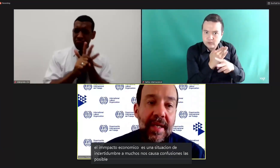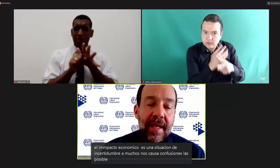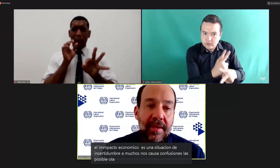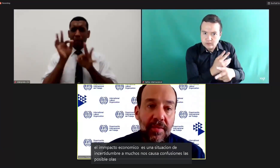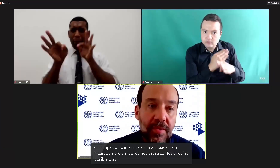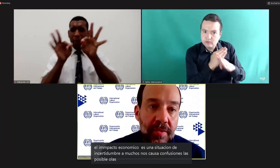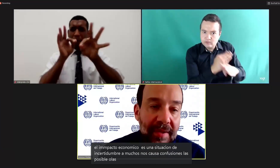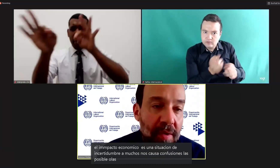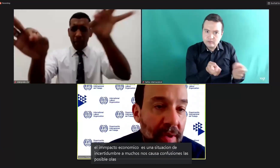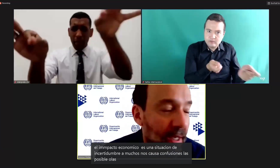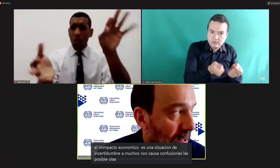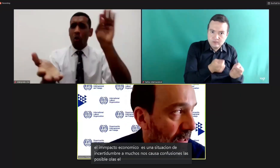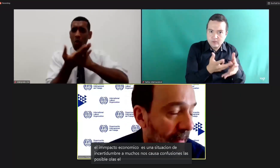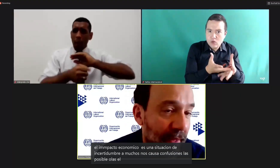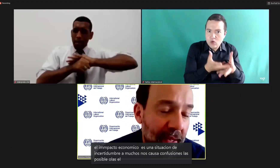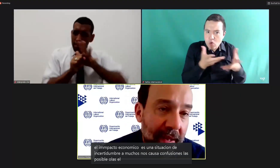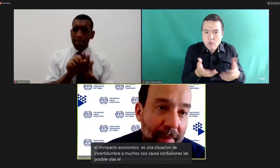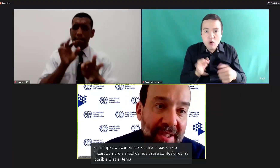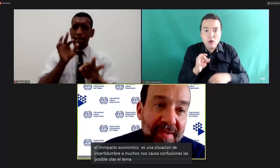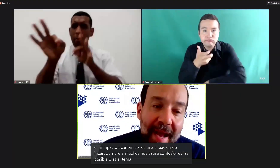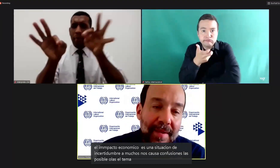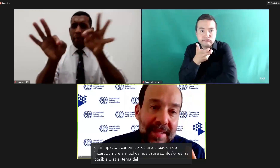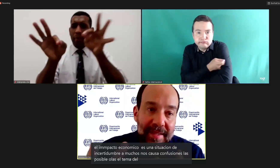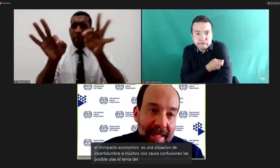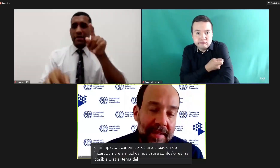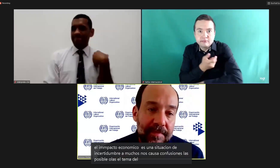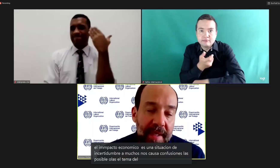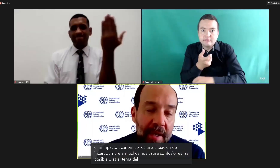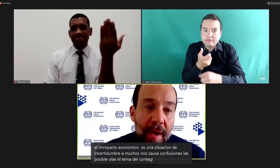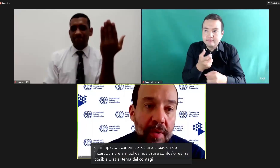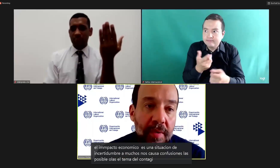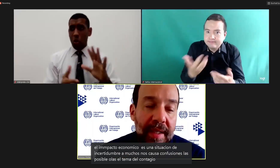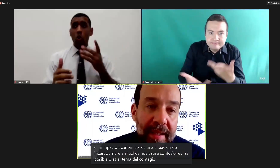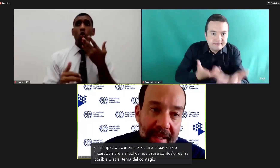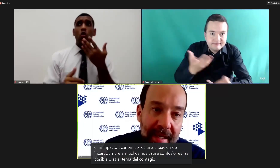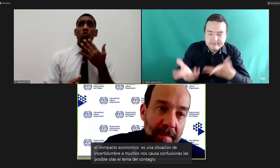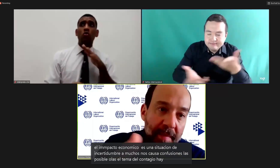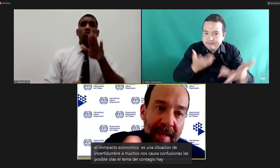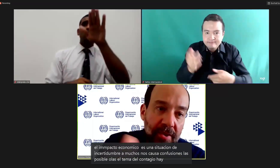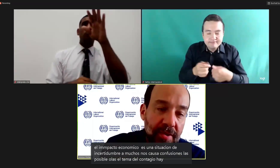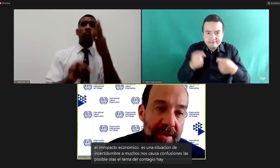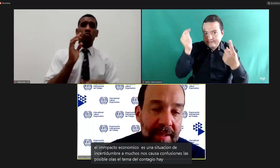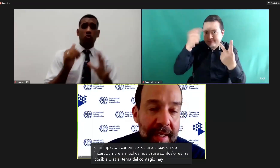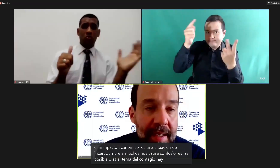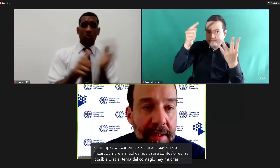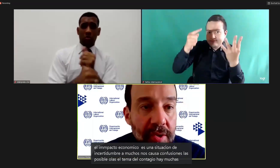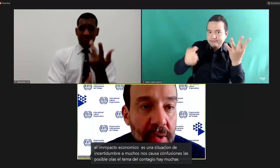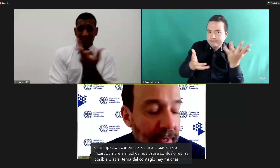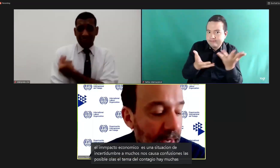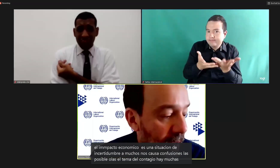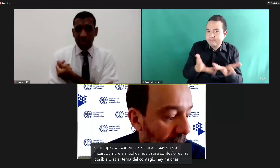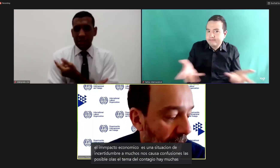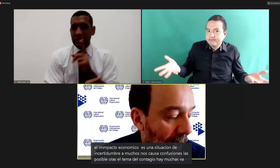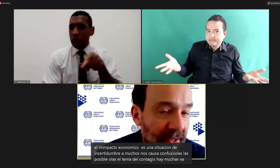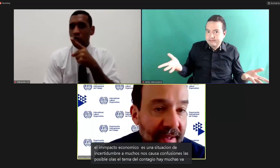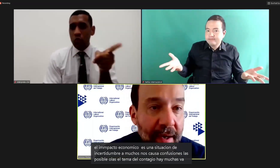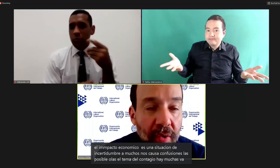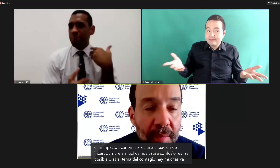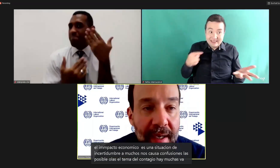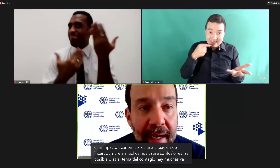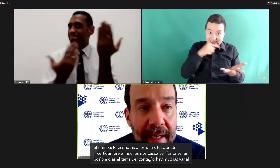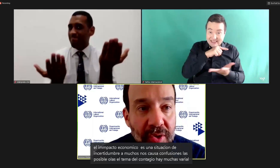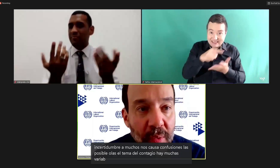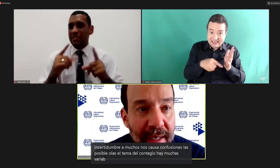la vacina y todas las vacunas. Así que hay muchas variables que están en juego y que tienen también implicaciones sobre la